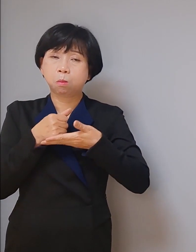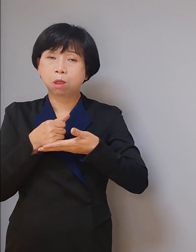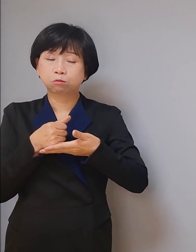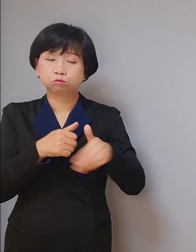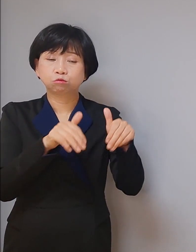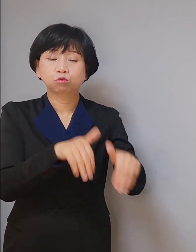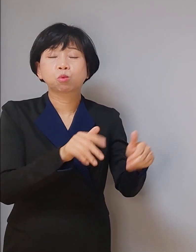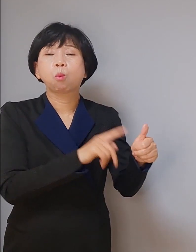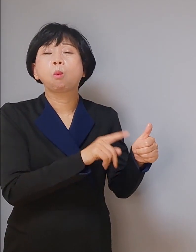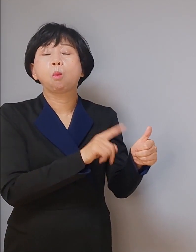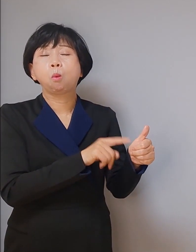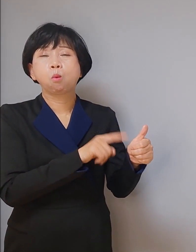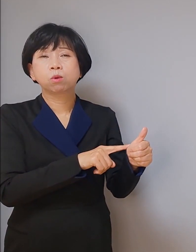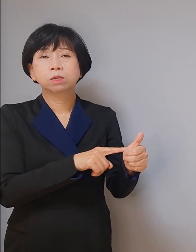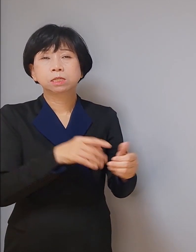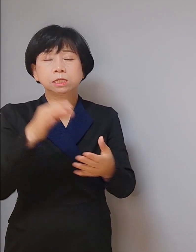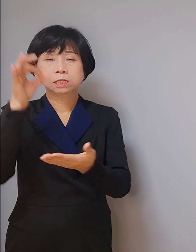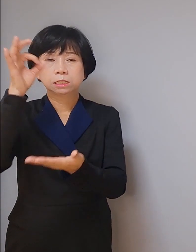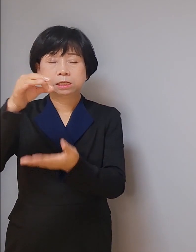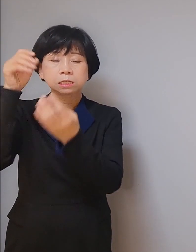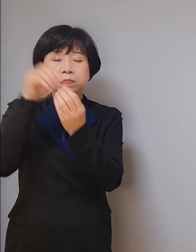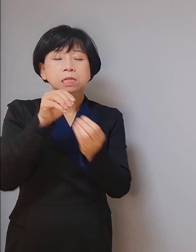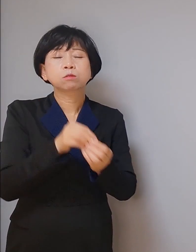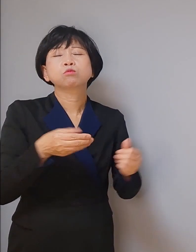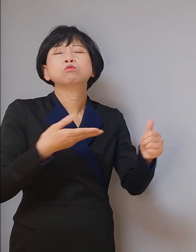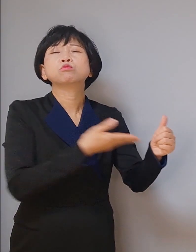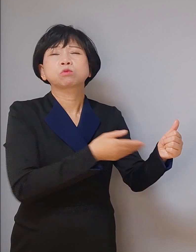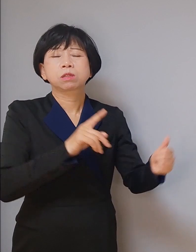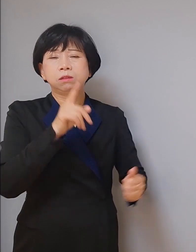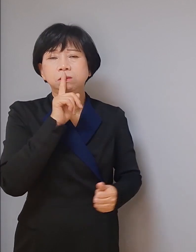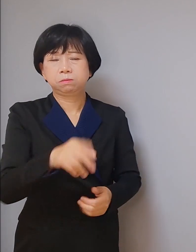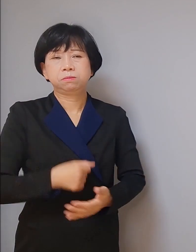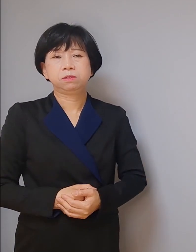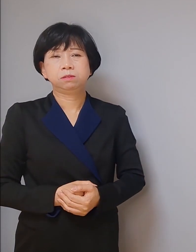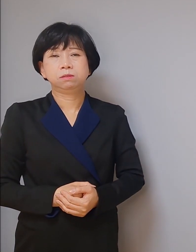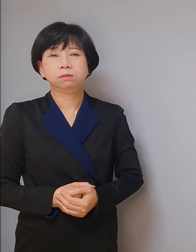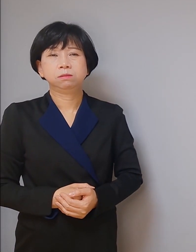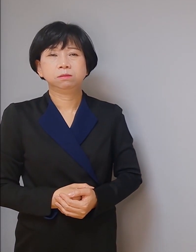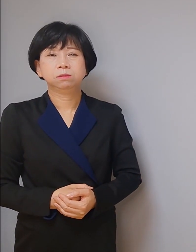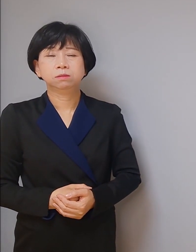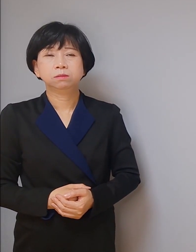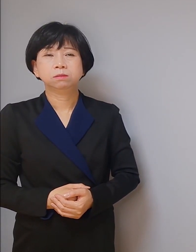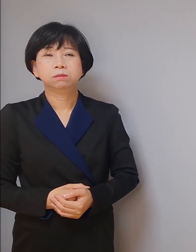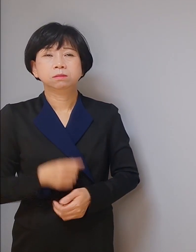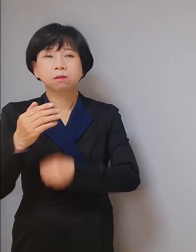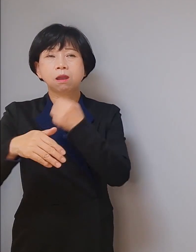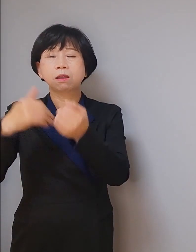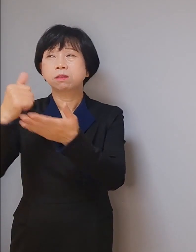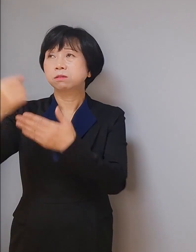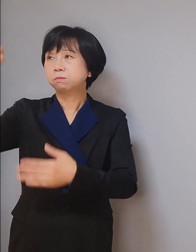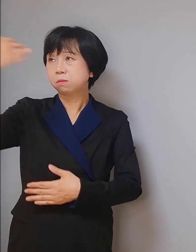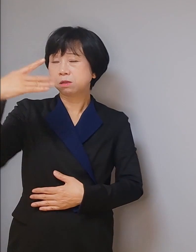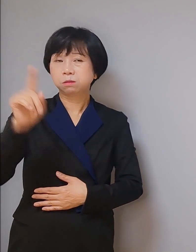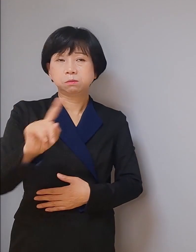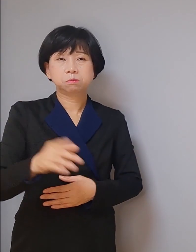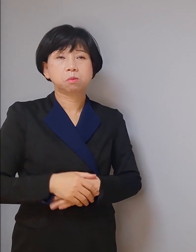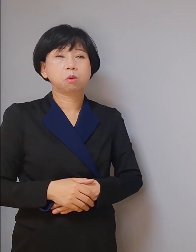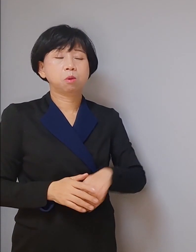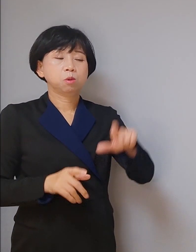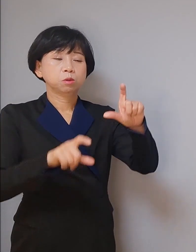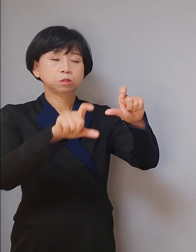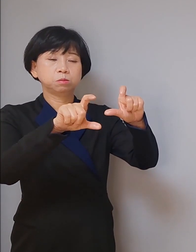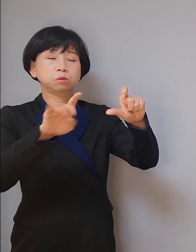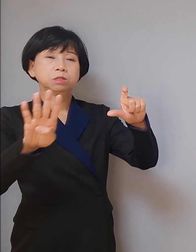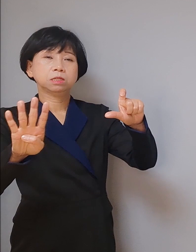그를 이미 상속자로 결정한 것 같습니다. 이 하나님이 뭐라고 말씀하실까요? 4절 말씀에 여호와의